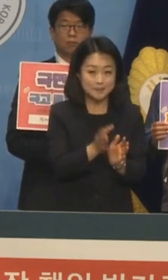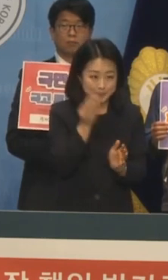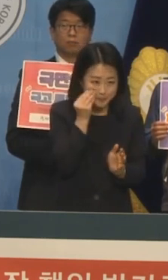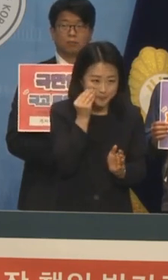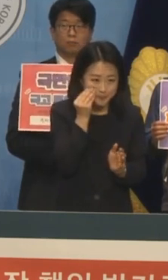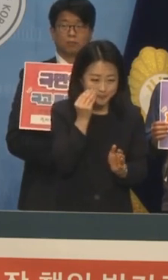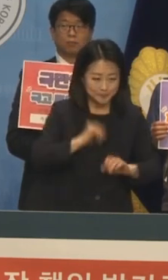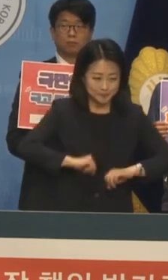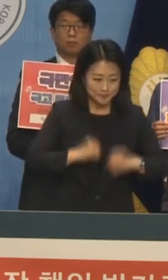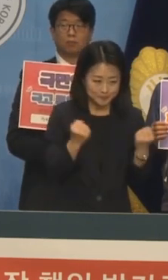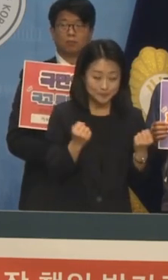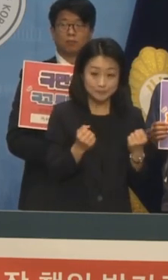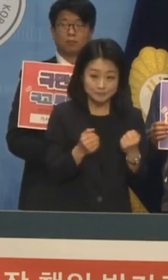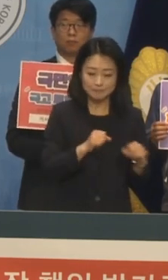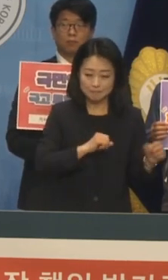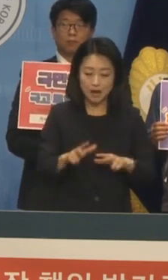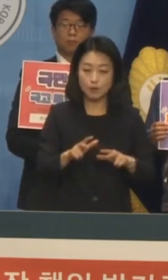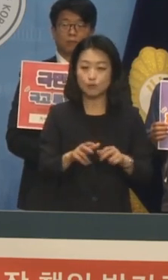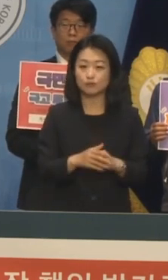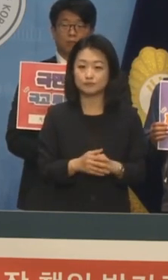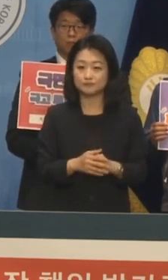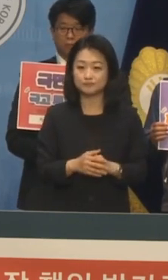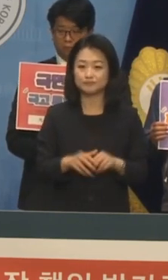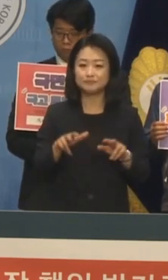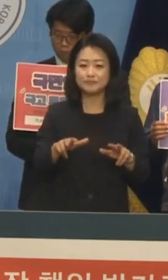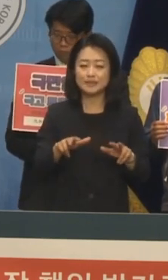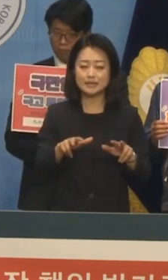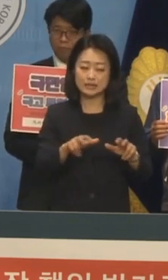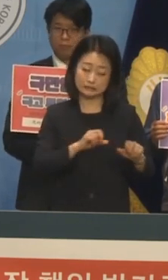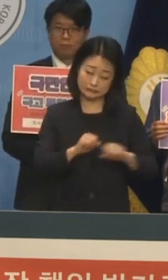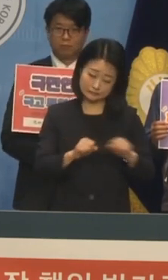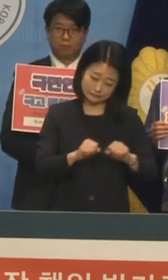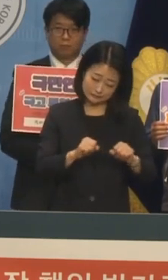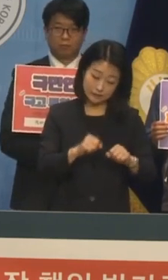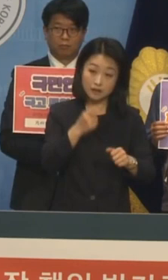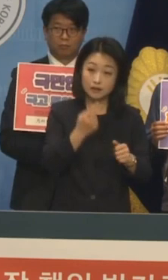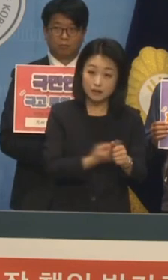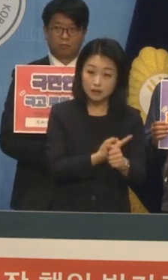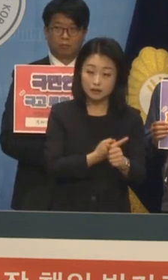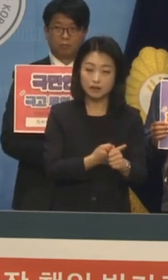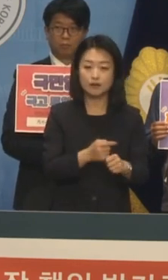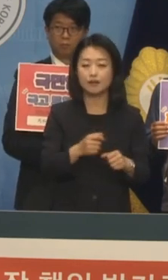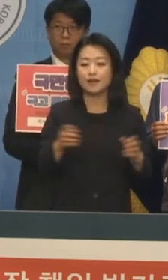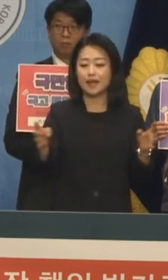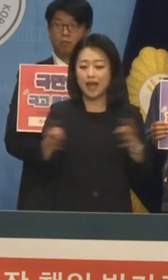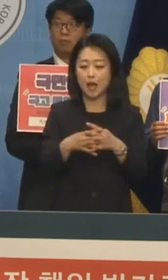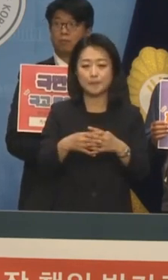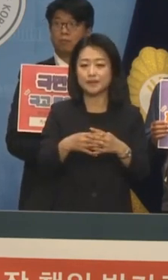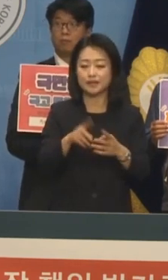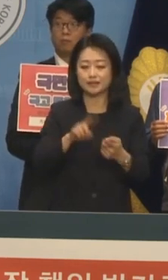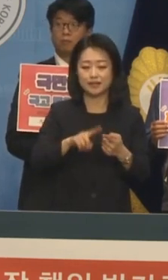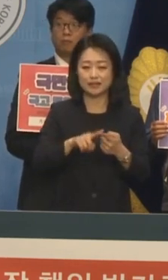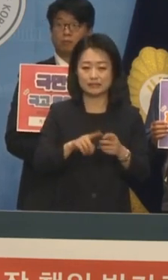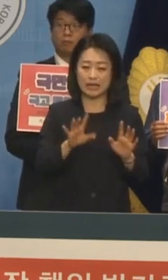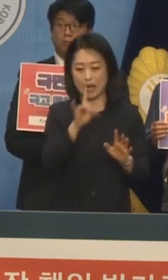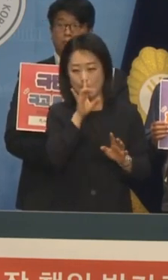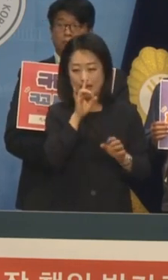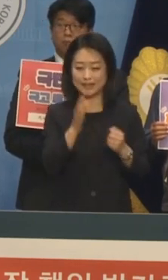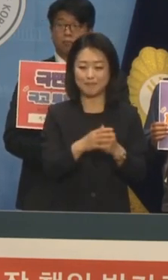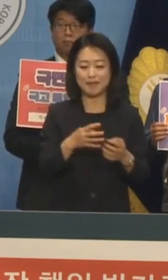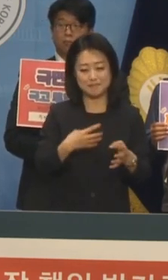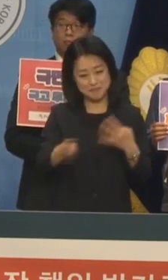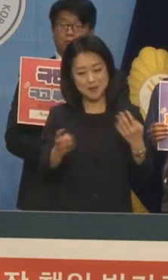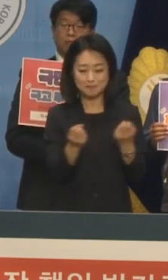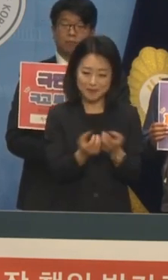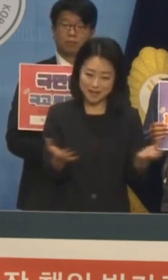대체율은 43% 줄이고 보험료만 올리자고 목리를 부려서 끝내 연금 합의안을 무산시켰습니다. 결국 정부